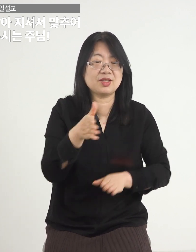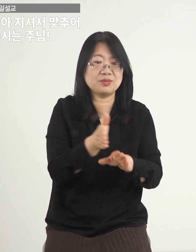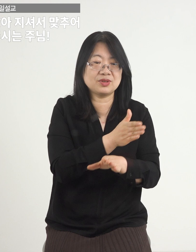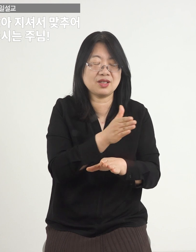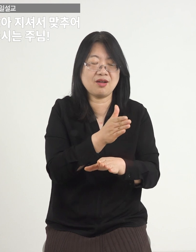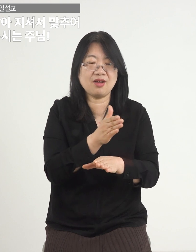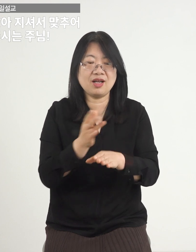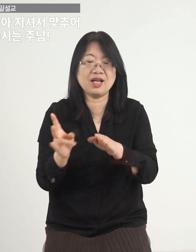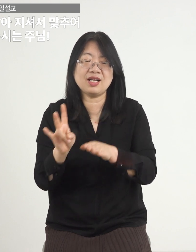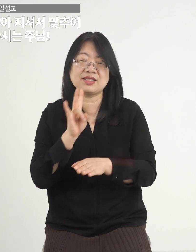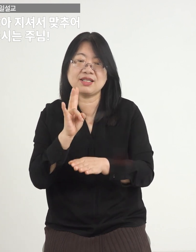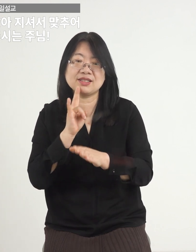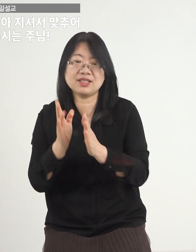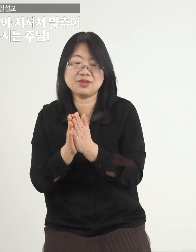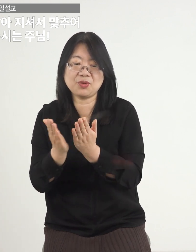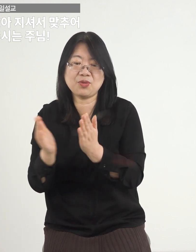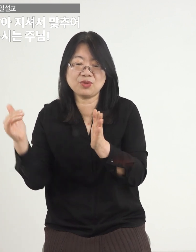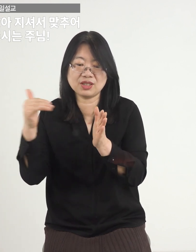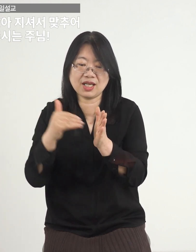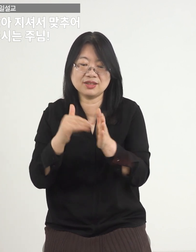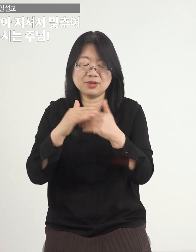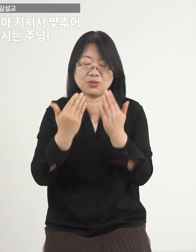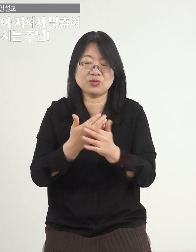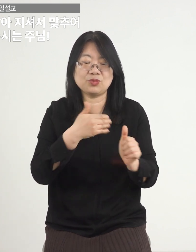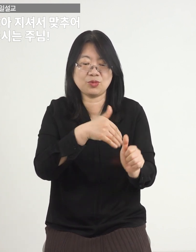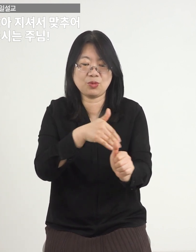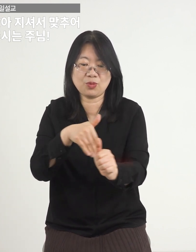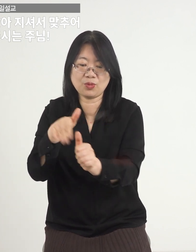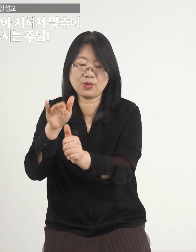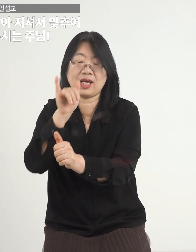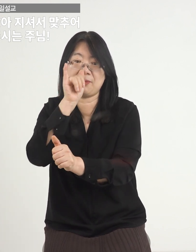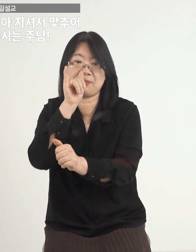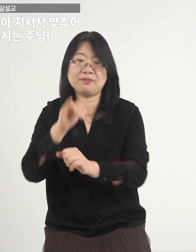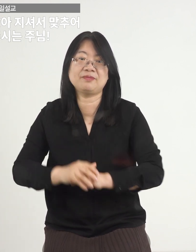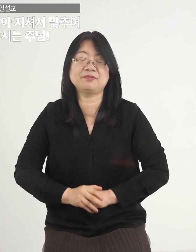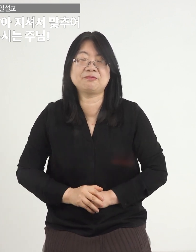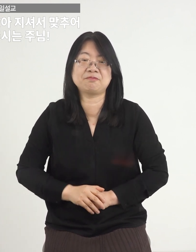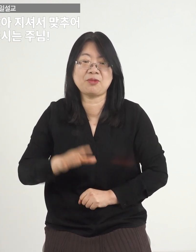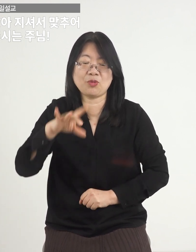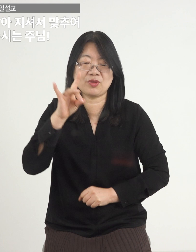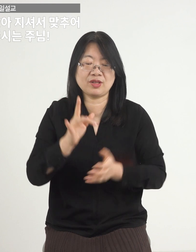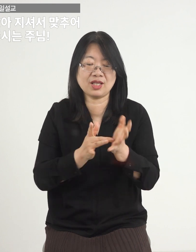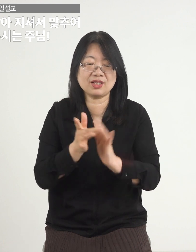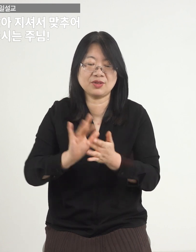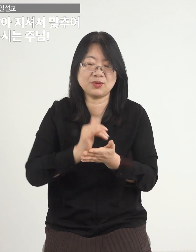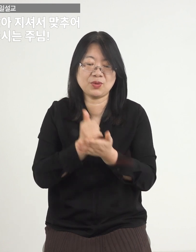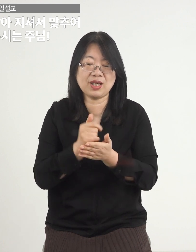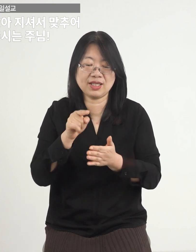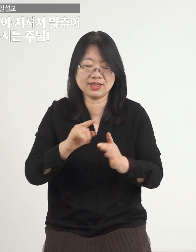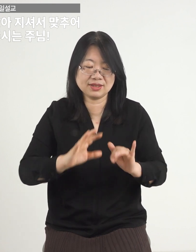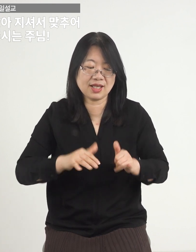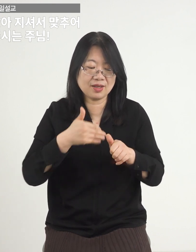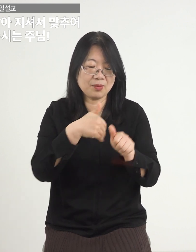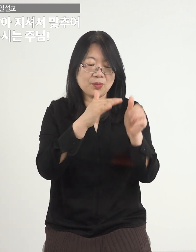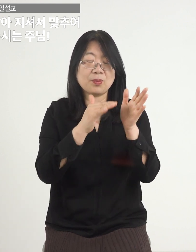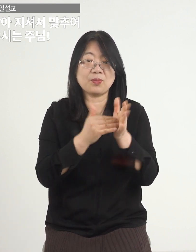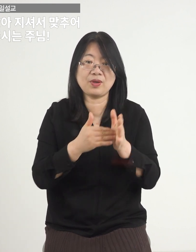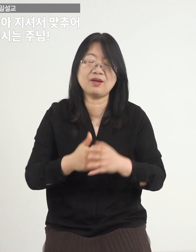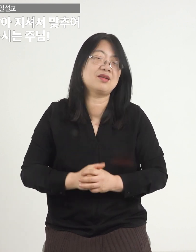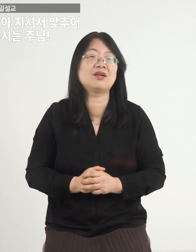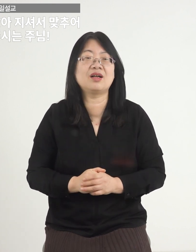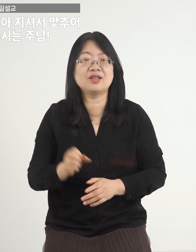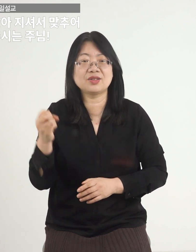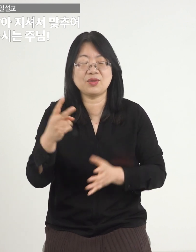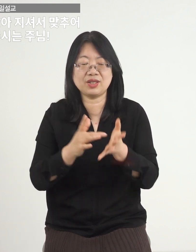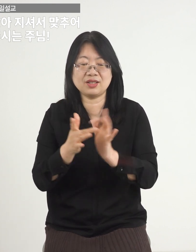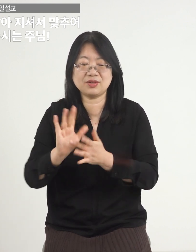계시록까지 전부 보내어지는 역사예요. 우선 예수 그리스도가 이 땅에 보내어졌어요.